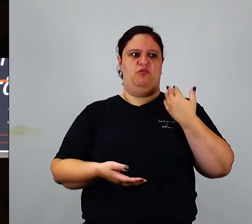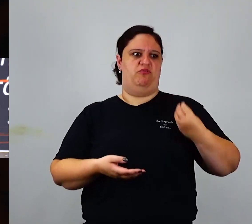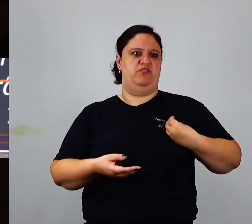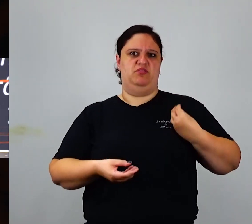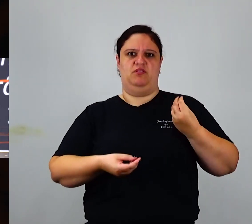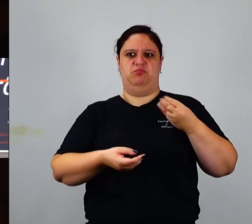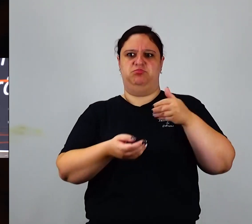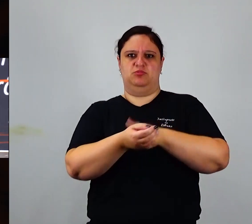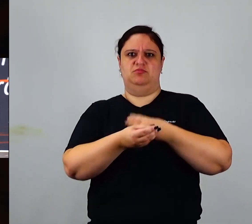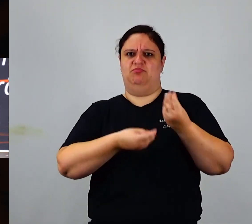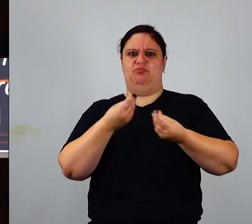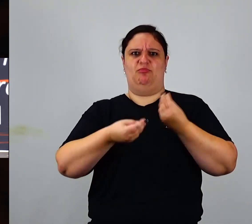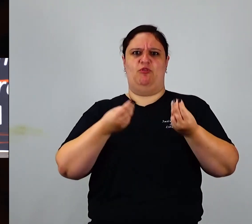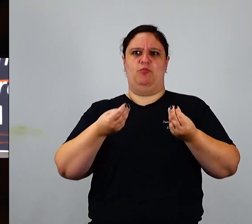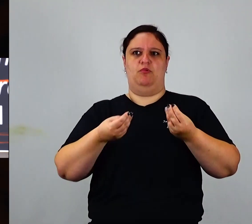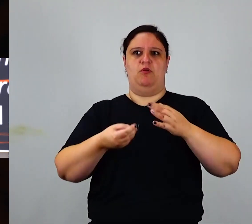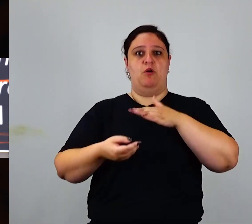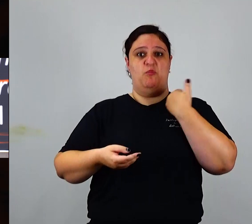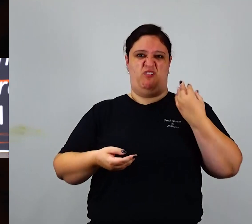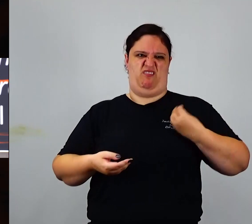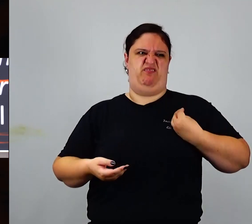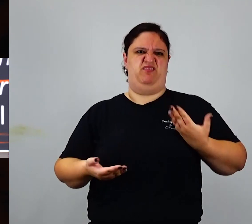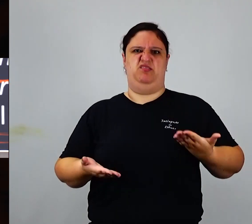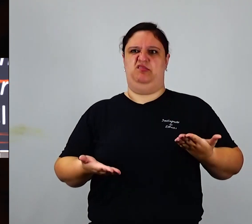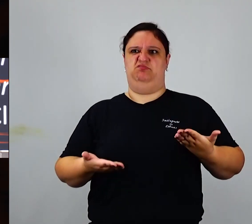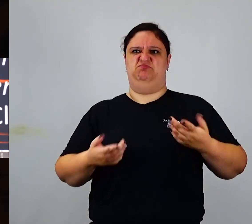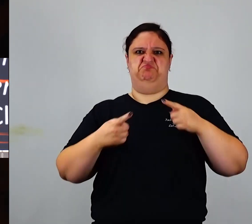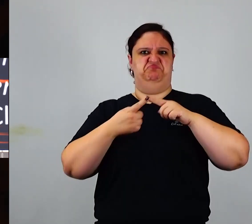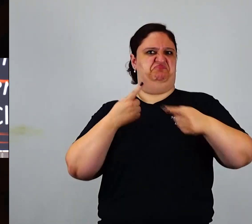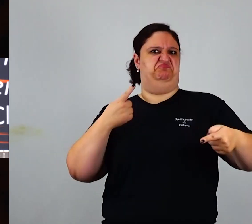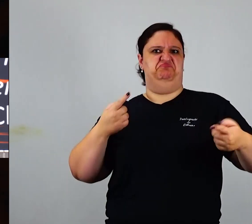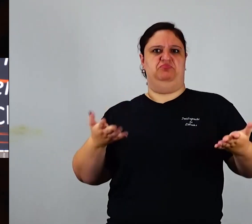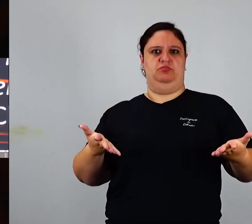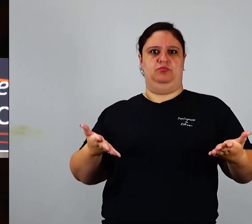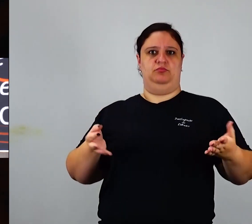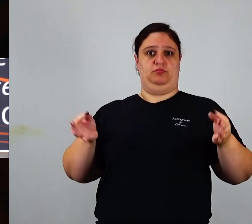vida? Sim ou não? Sim.